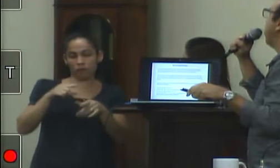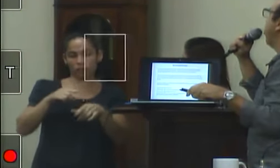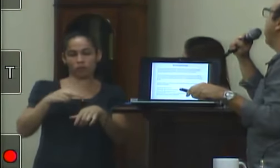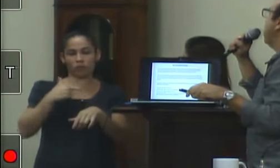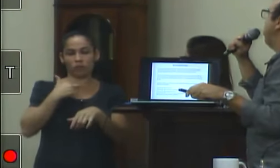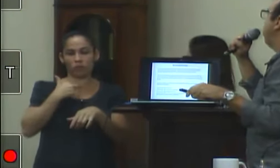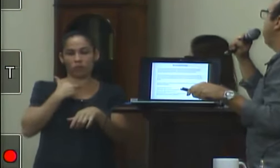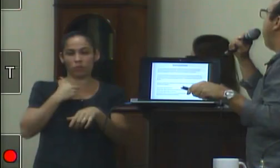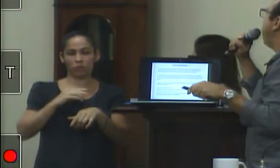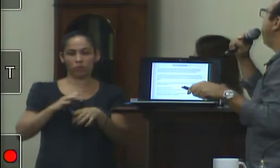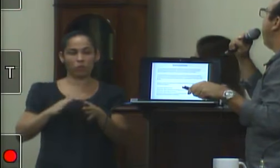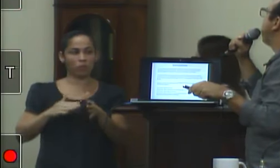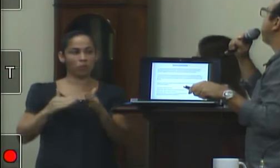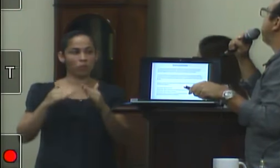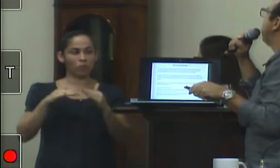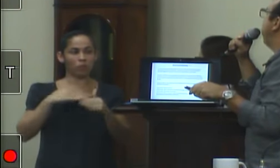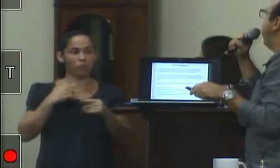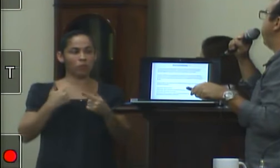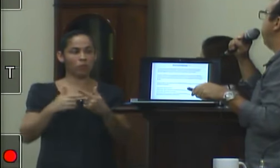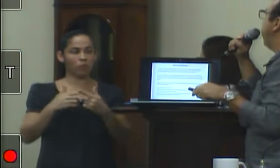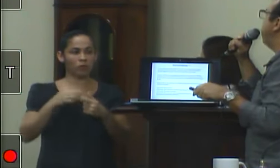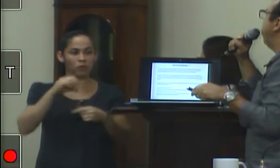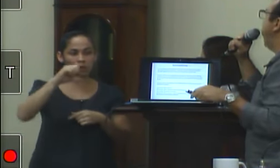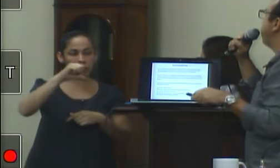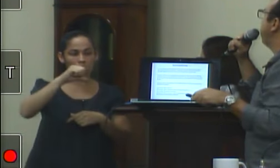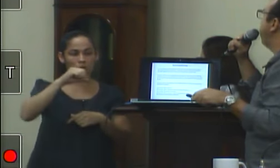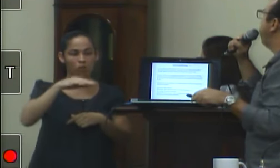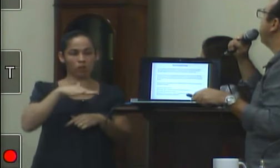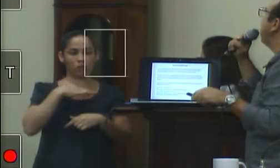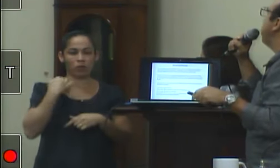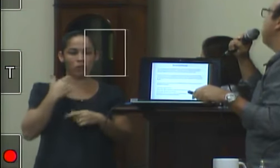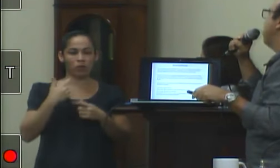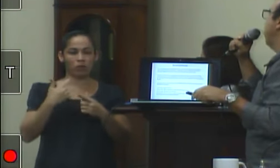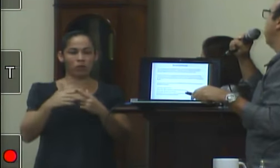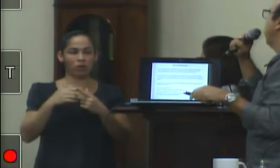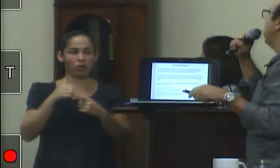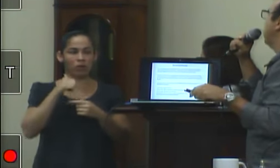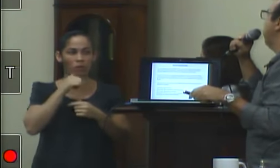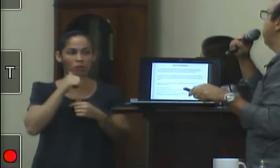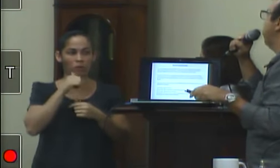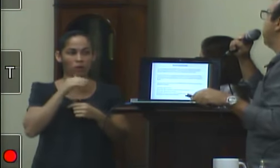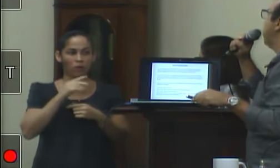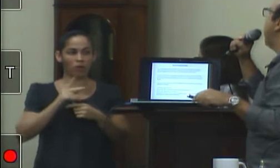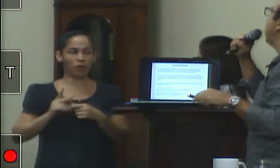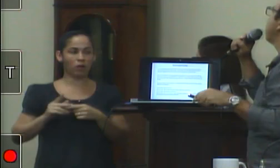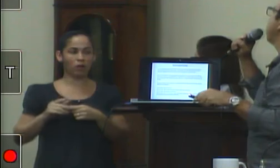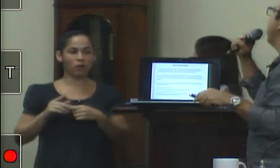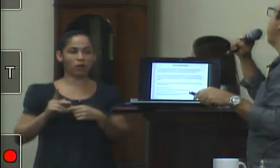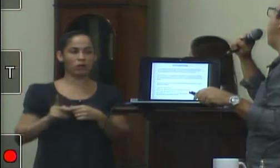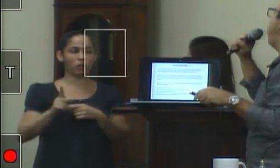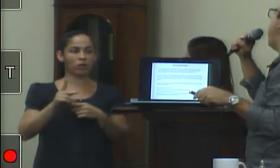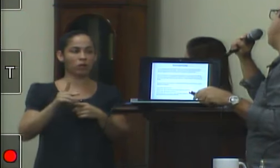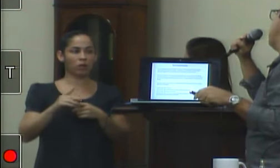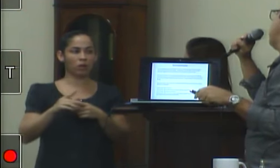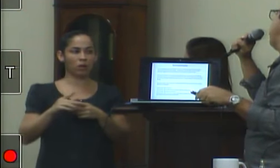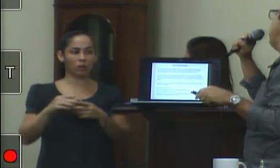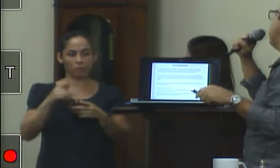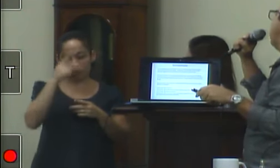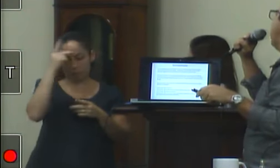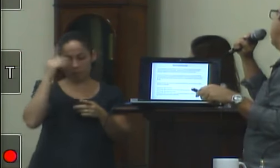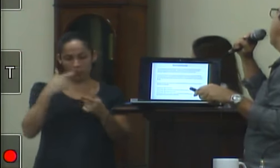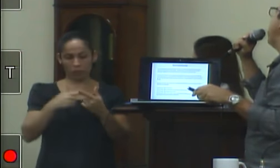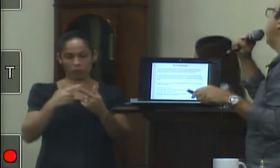interessante. Tivemos 9 óbitos de mulheres em idade fértil no período, sendo que todos eles investigados, né, a maior parte doença do